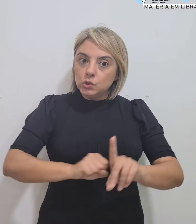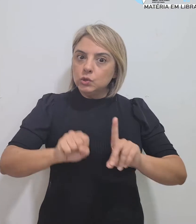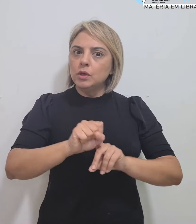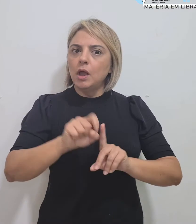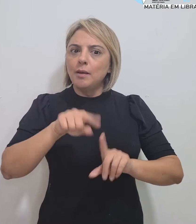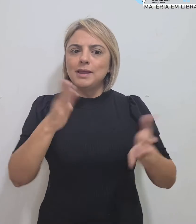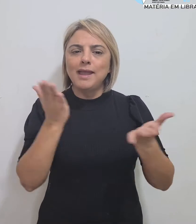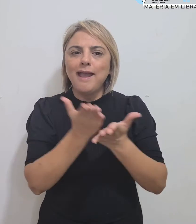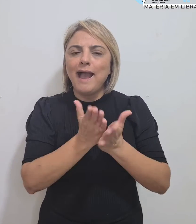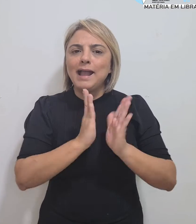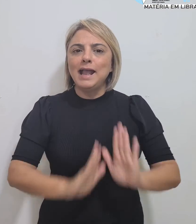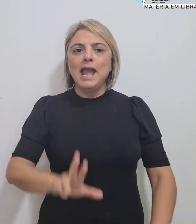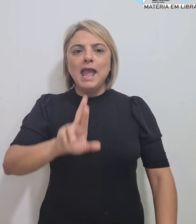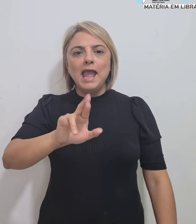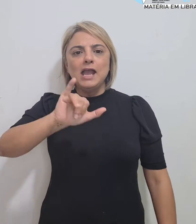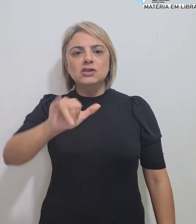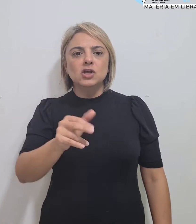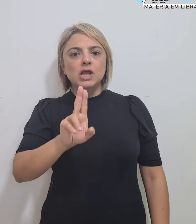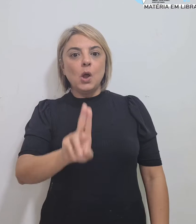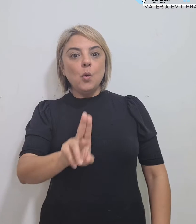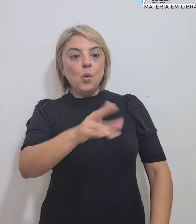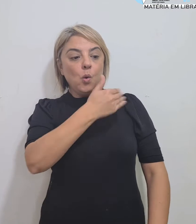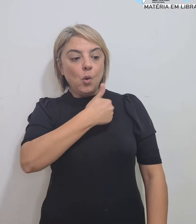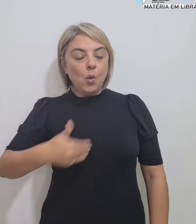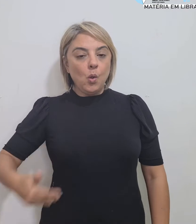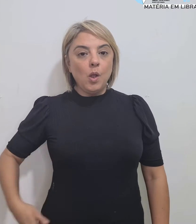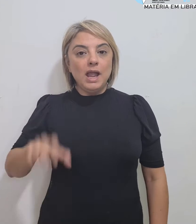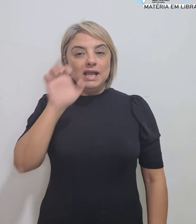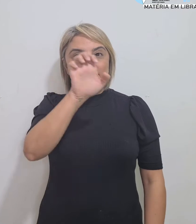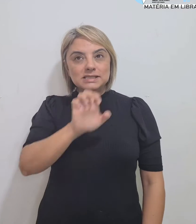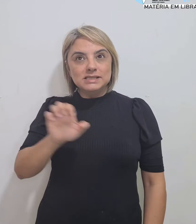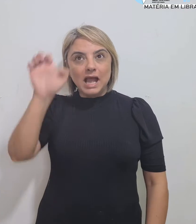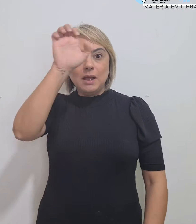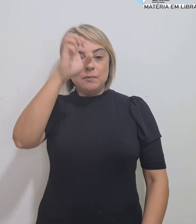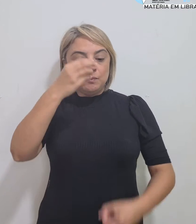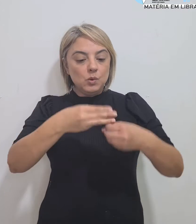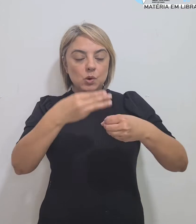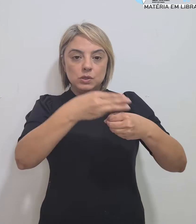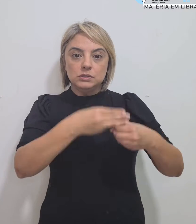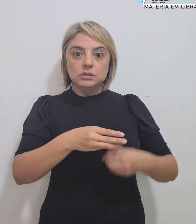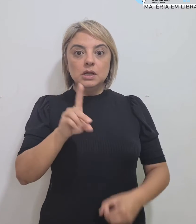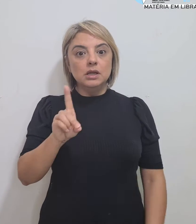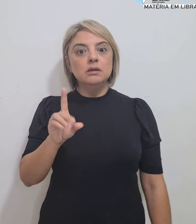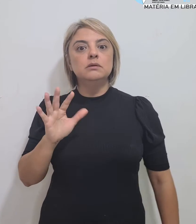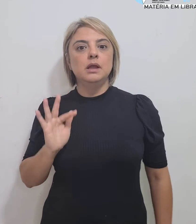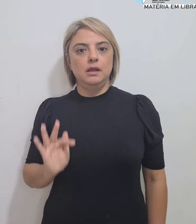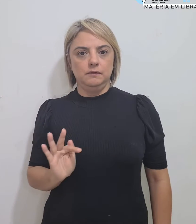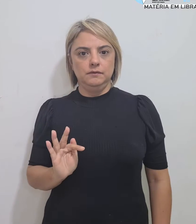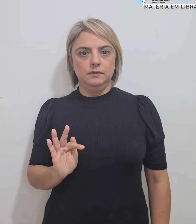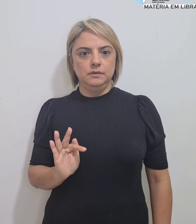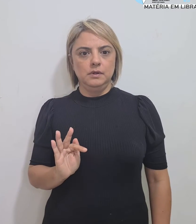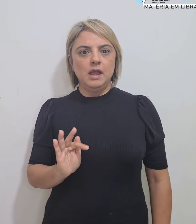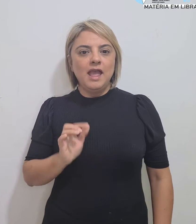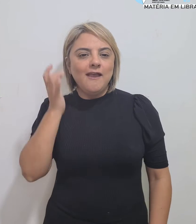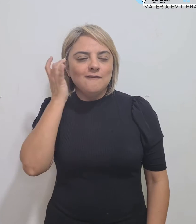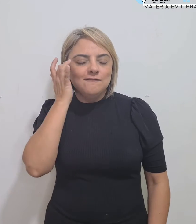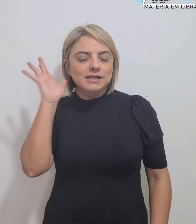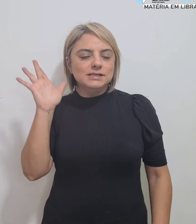porque extingue o RJU da União, Estados, Municípios e Distrito Federal, facilita o